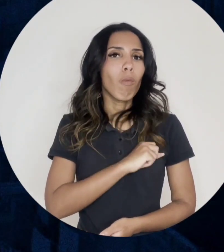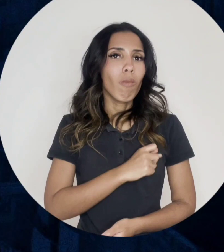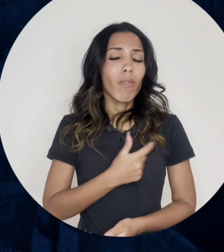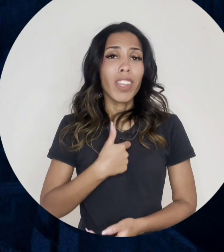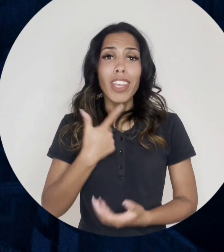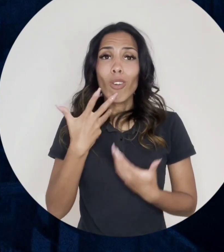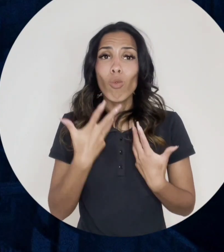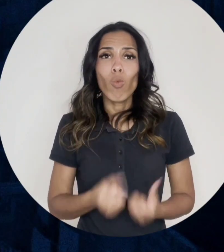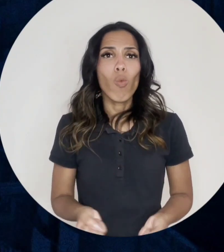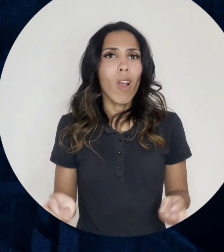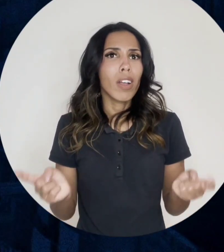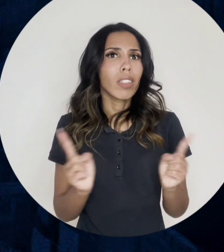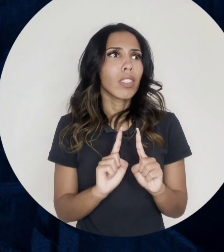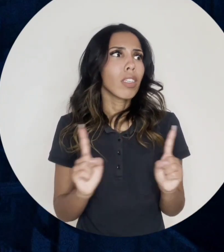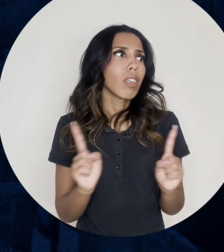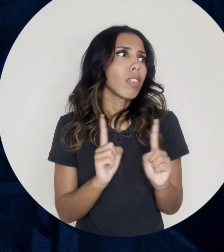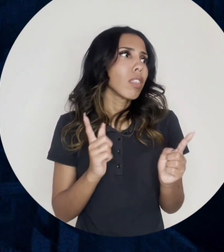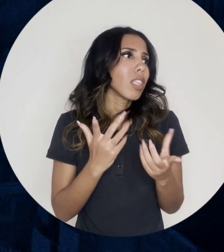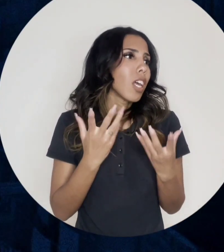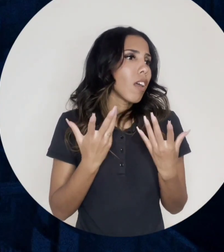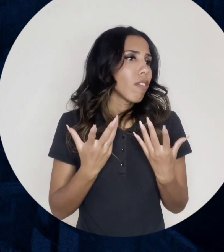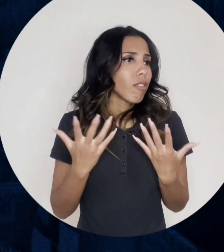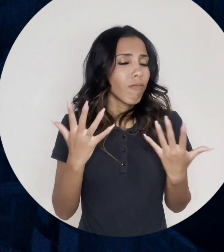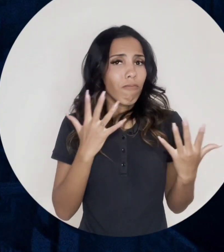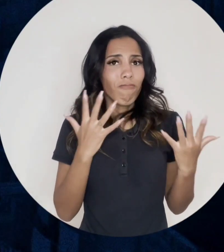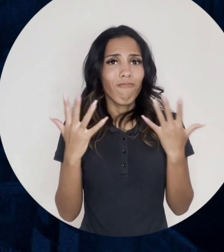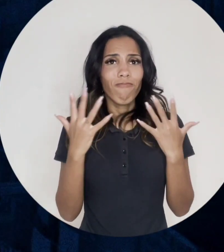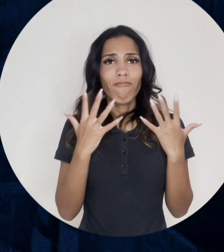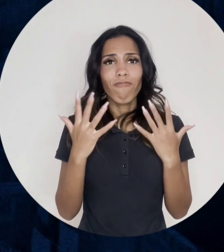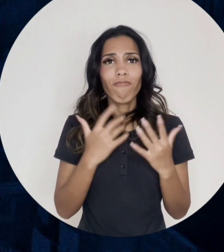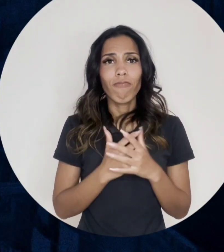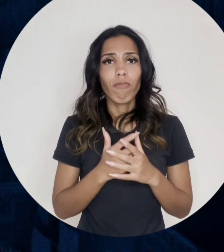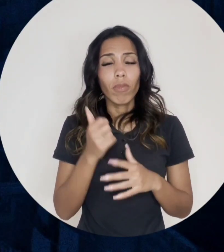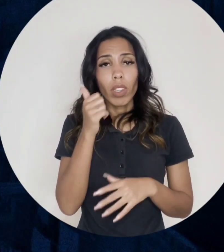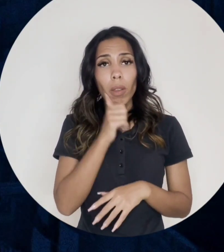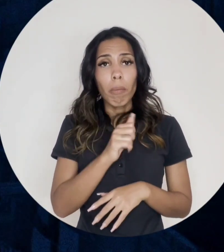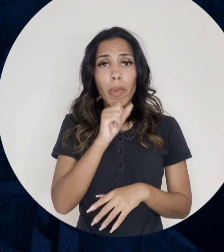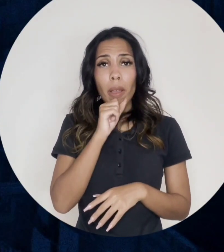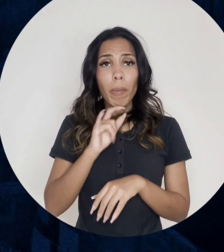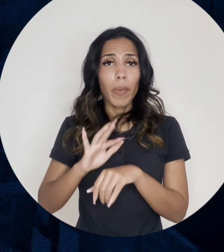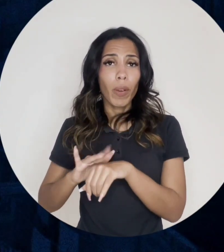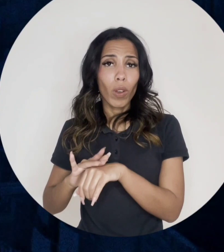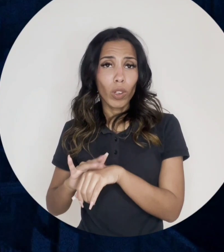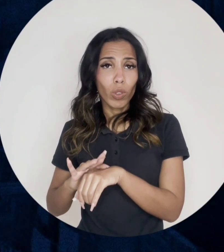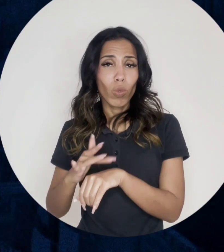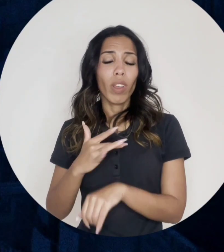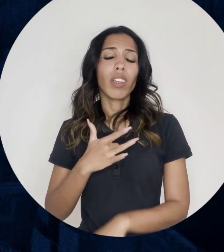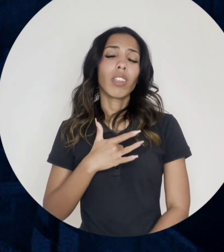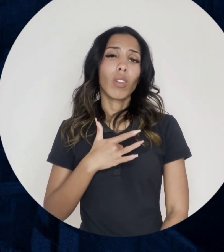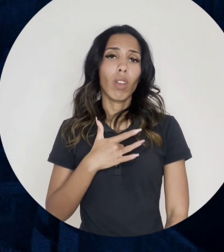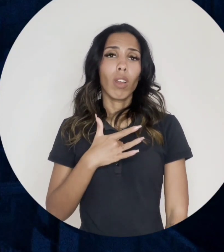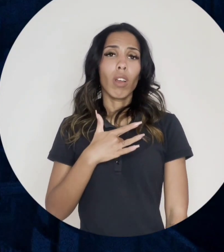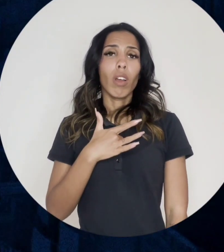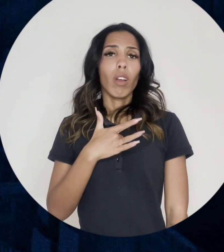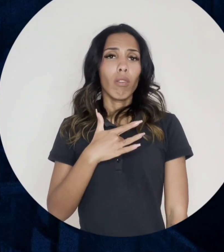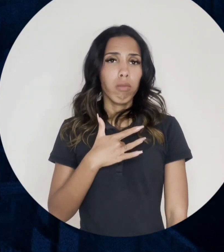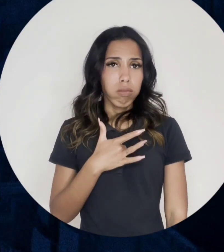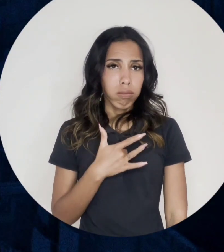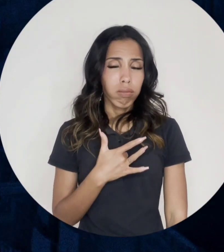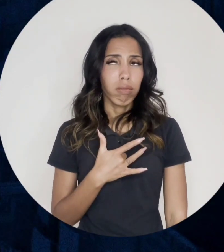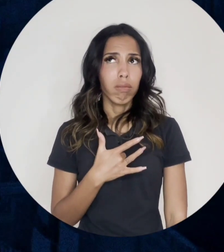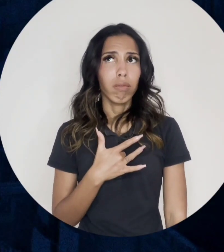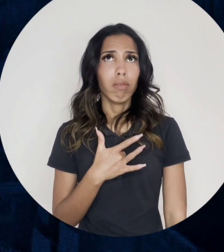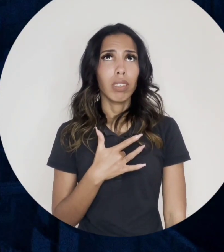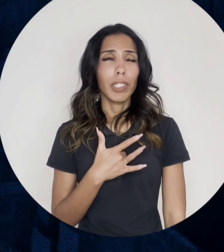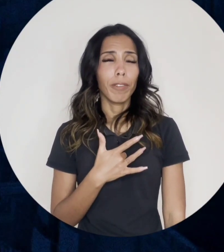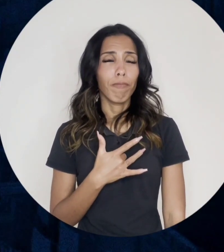aceitava. E aí, minha mãe adoeceu, tuberculose. Eu